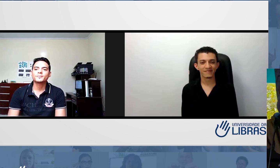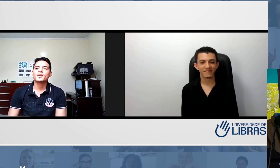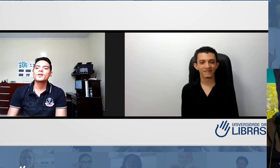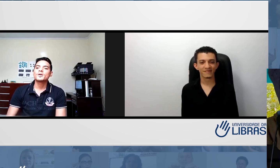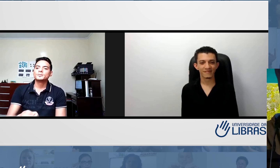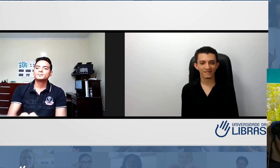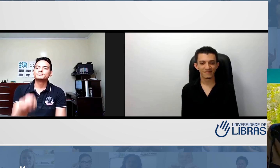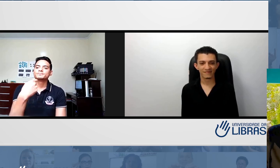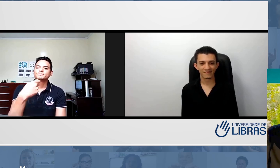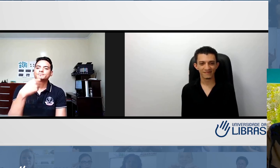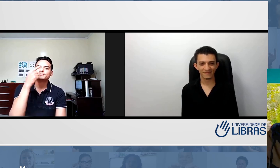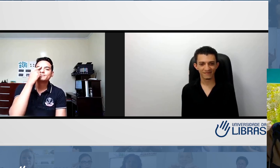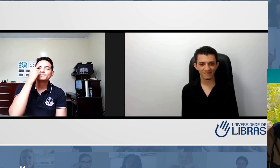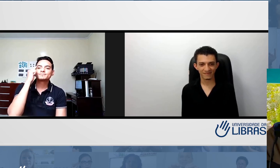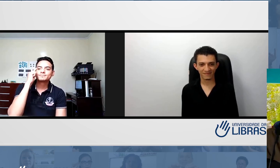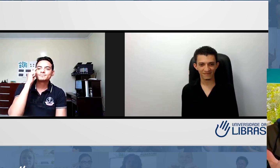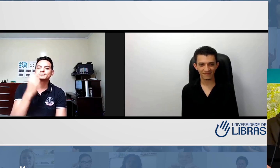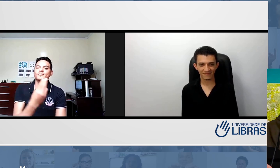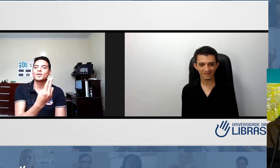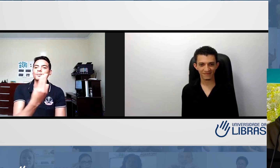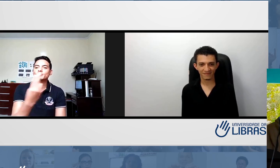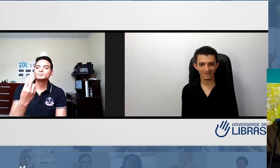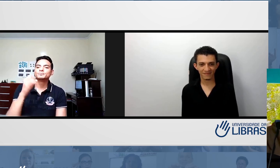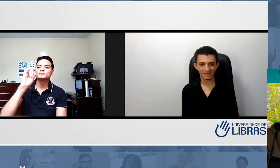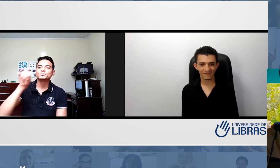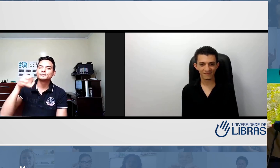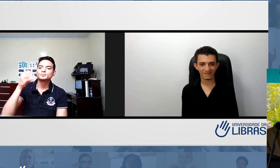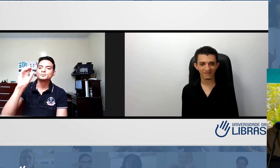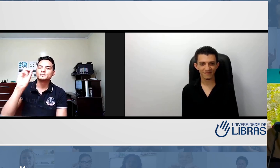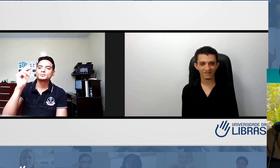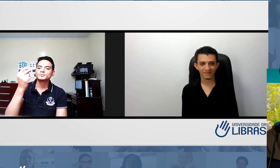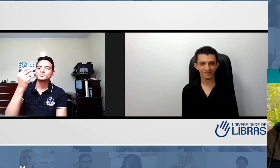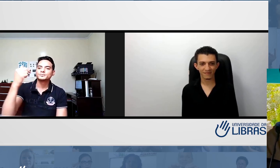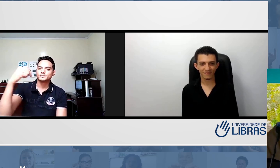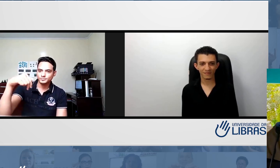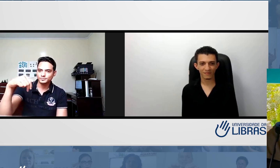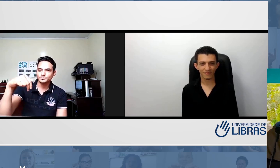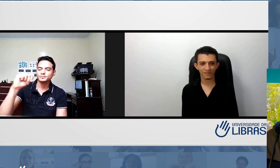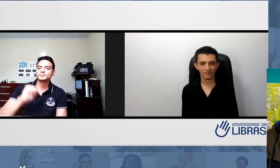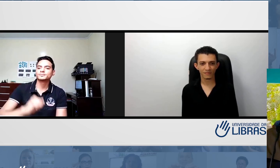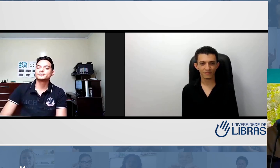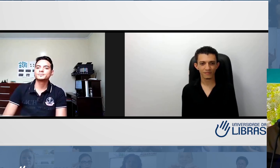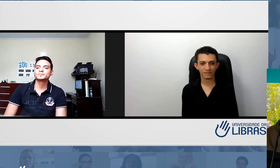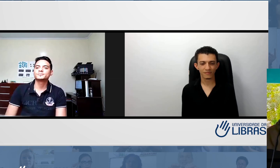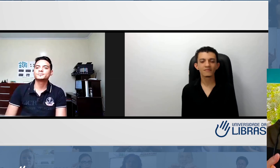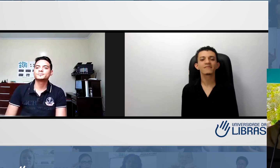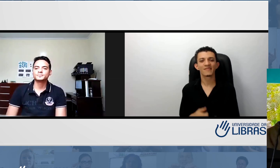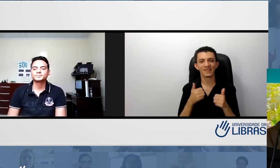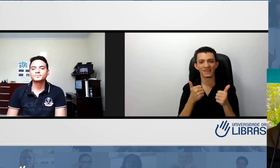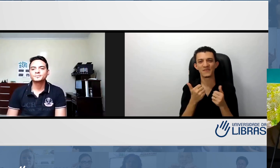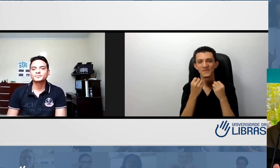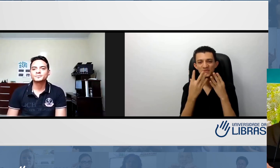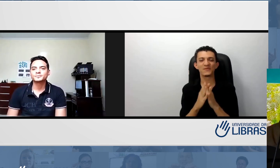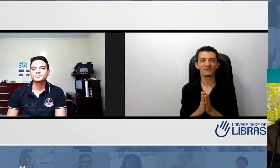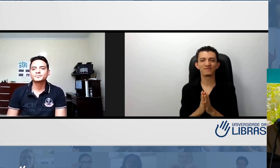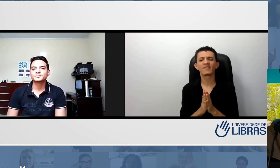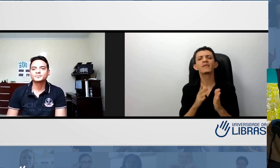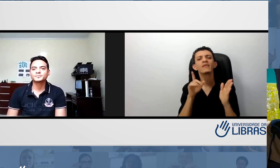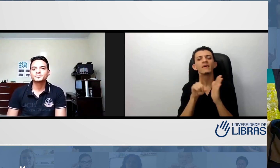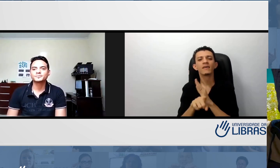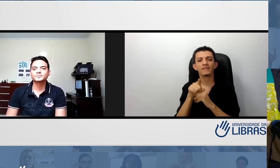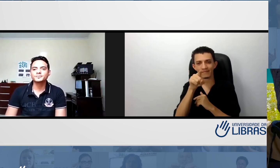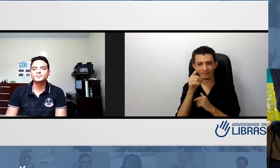ele queria decorar os sinais. Ele queria muito aprender como interpretar para o surdo, para trazer essa comunicação, trazer